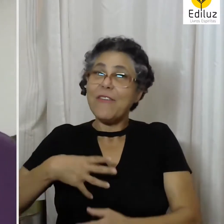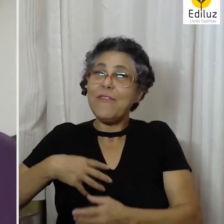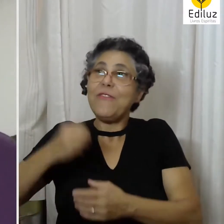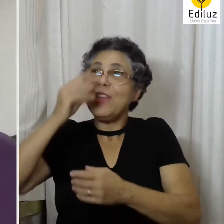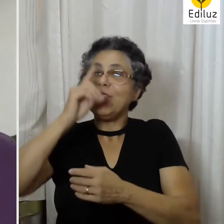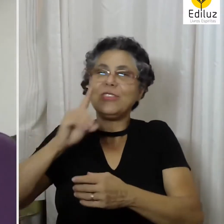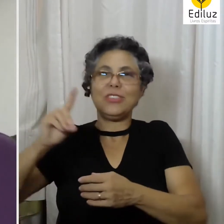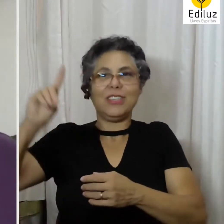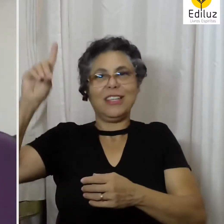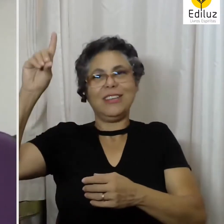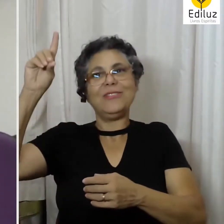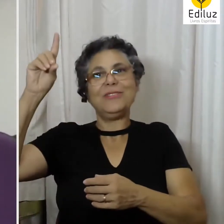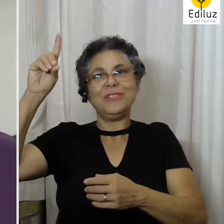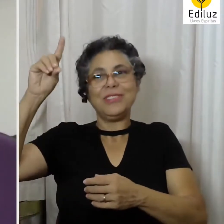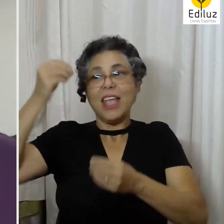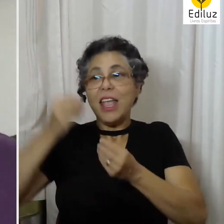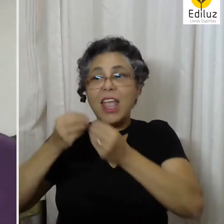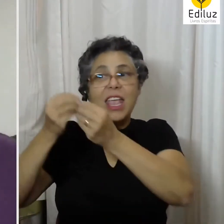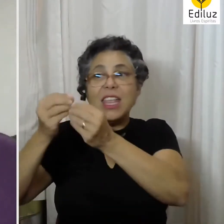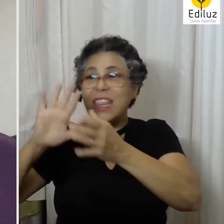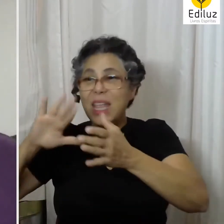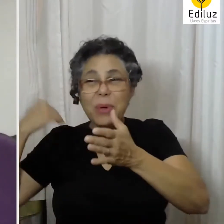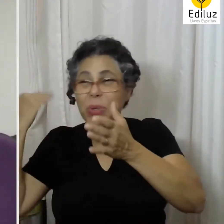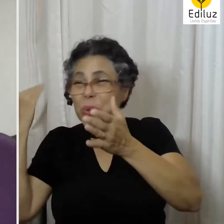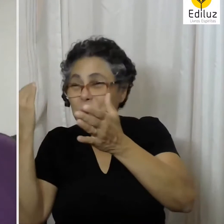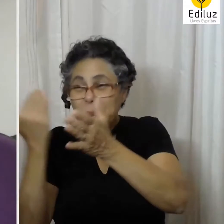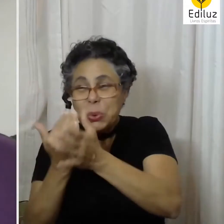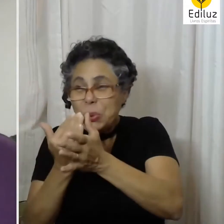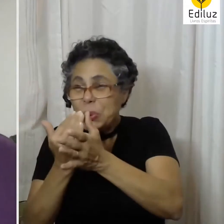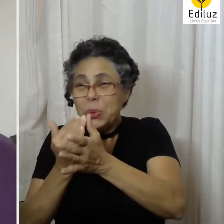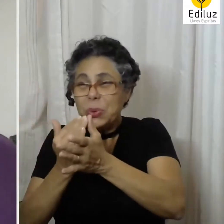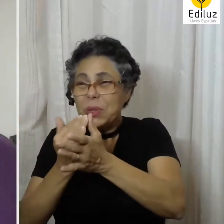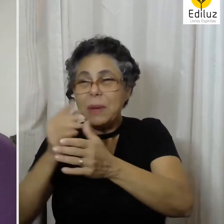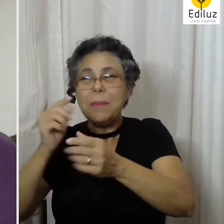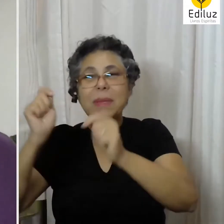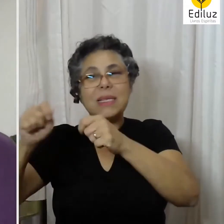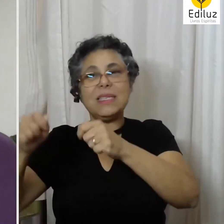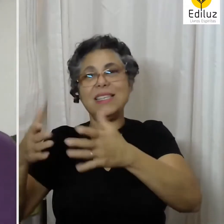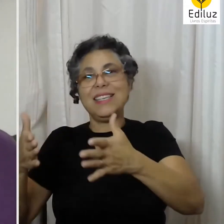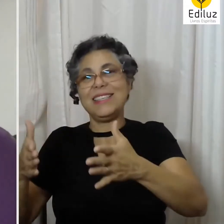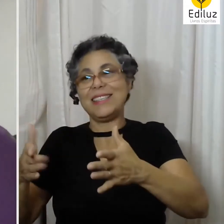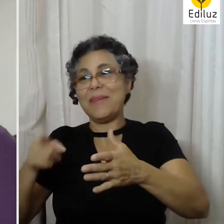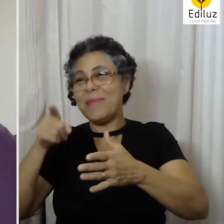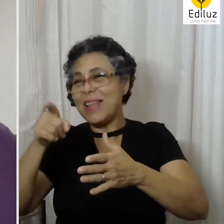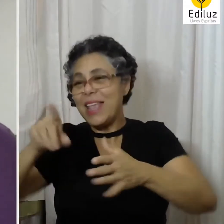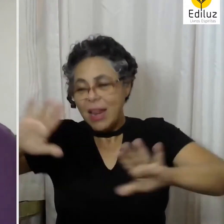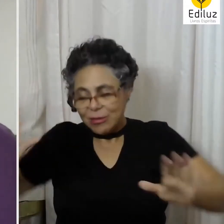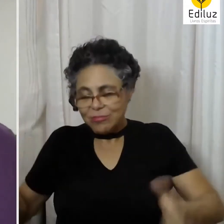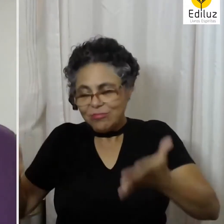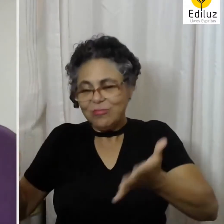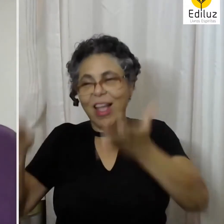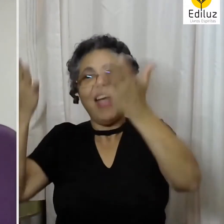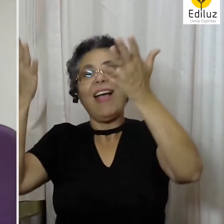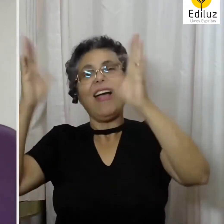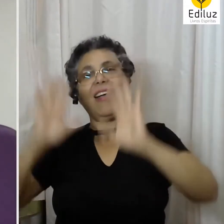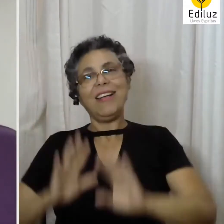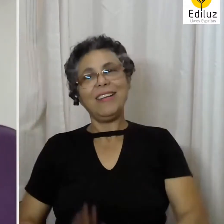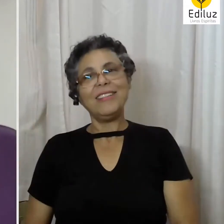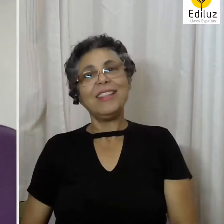o municiou com todos os recursos necessários para dar termo aos seus próprios processos.